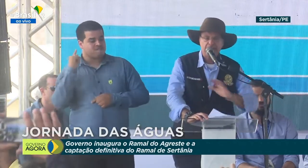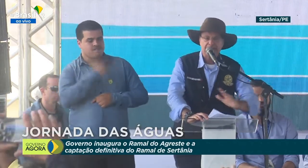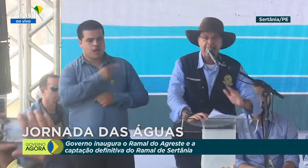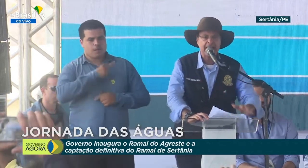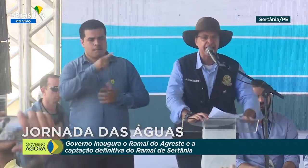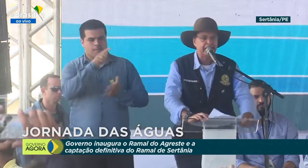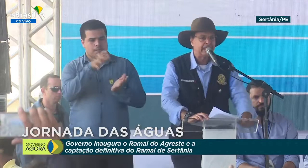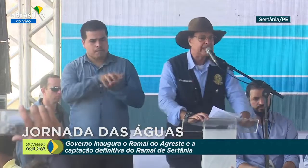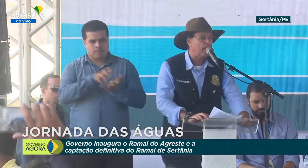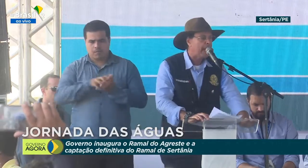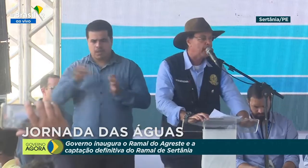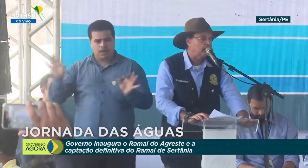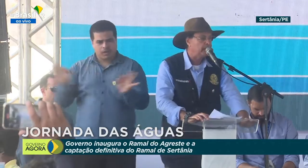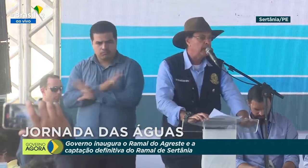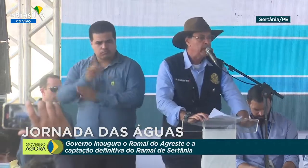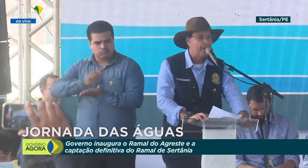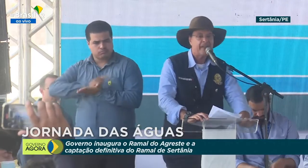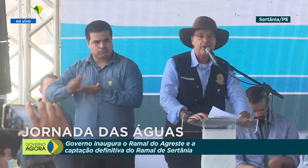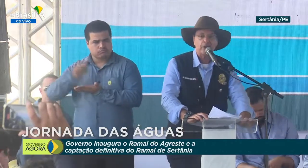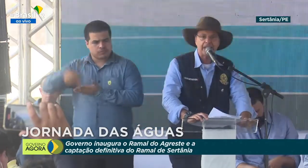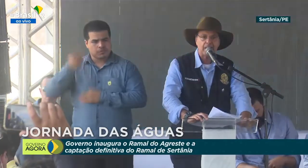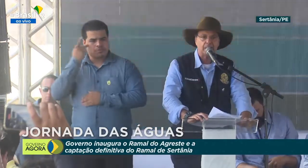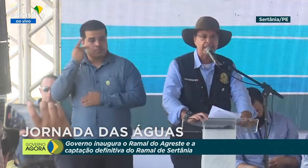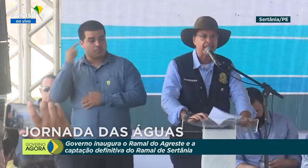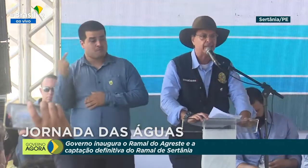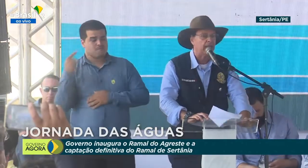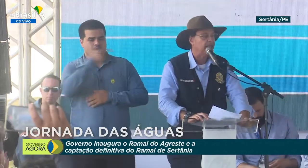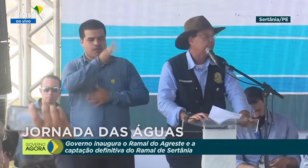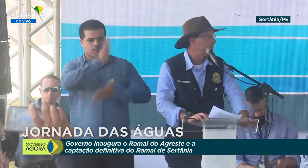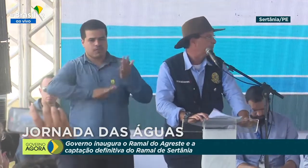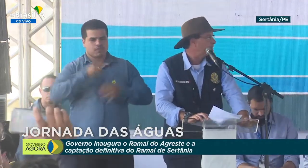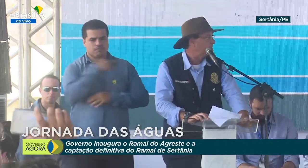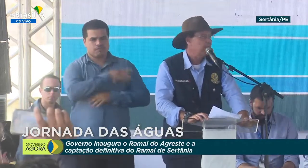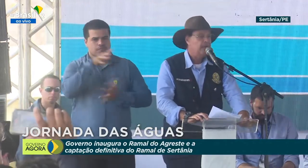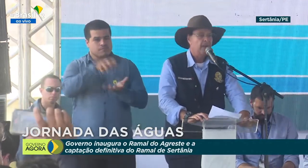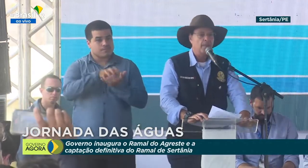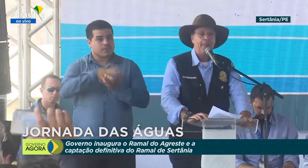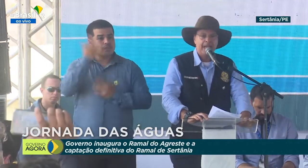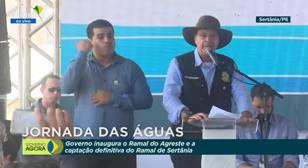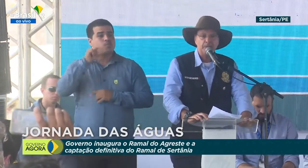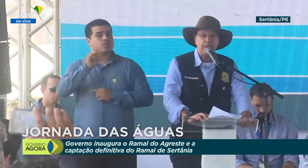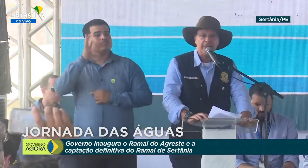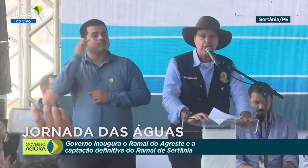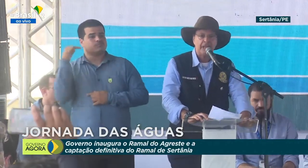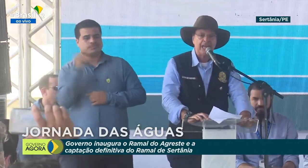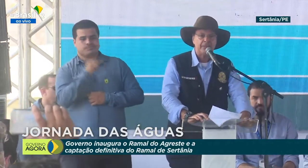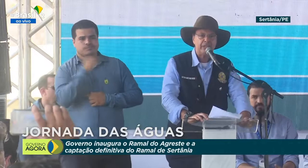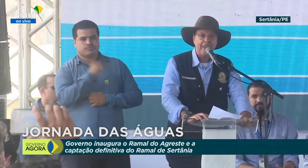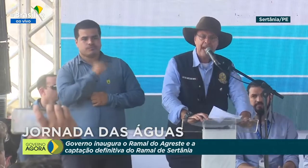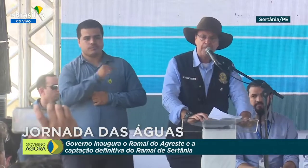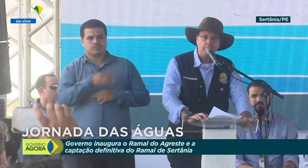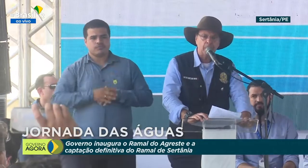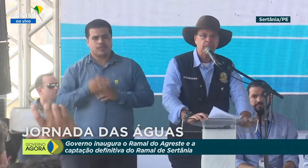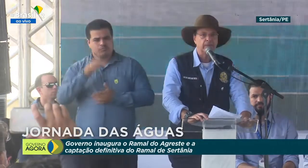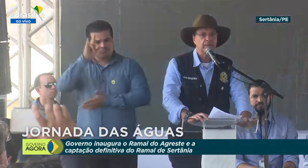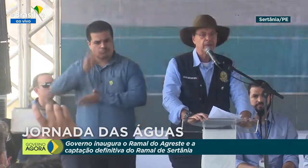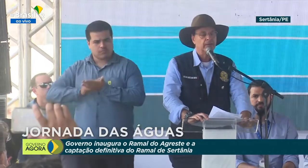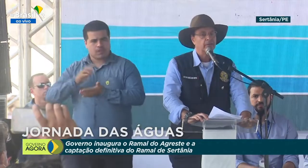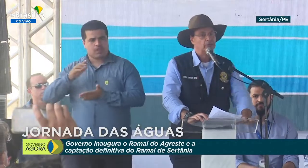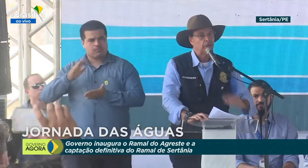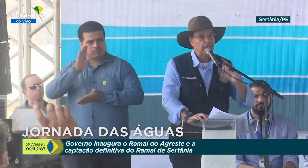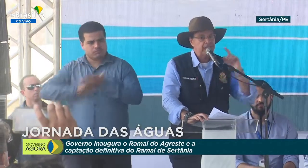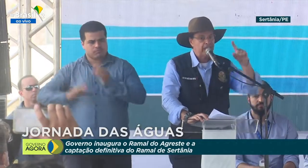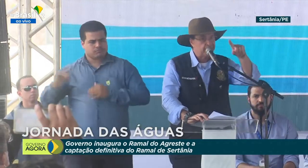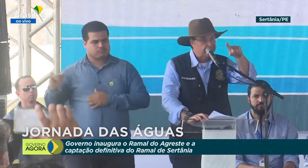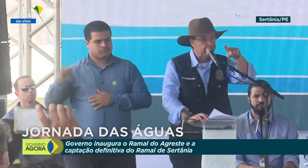Pernambuco, cancele a agenda de São Paulo para ver o que está acontecendo lá. Pegamos o avião, chegamos em Pernambuco.